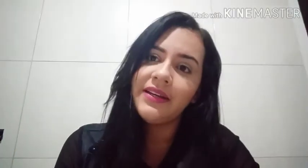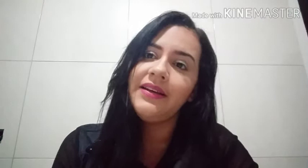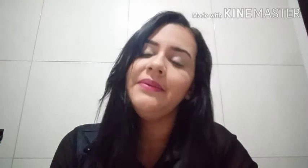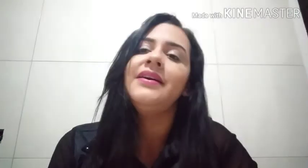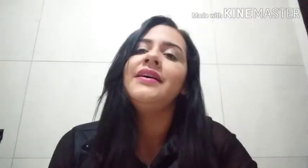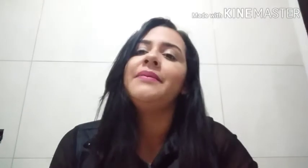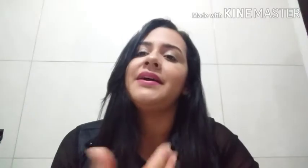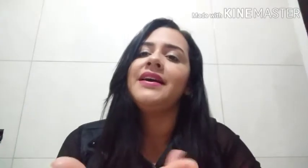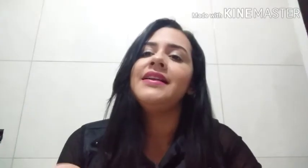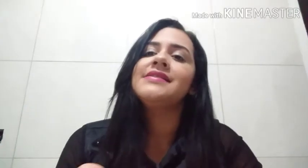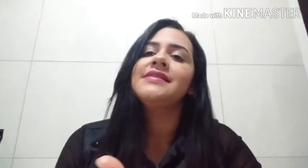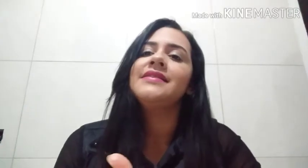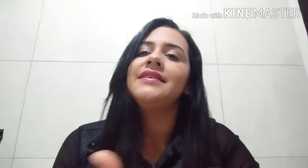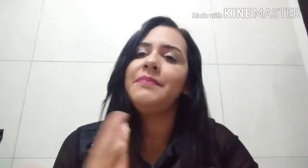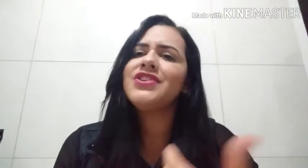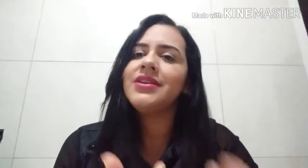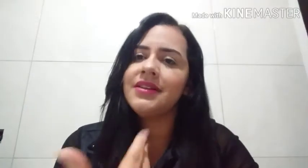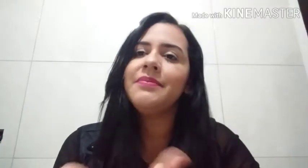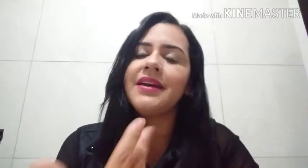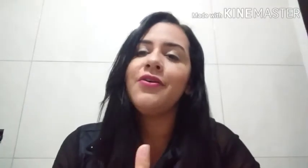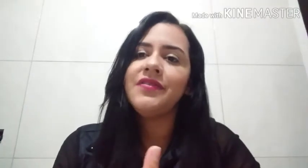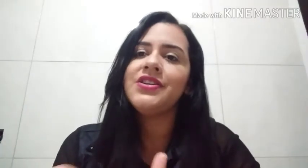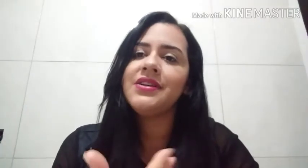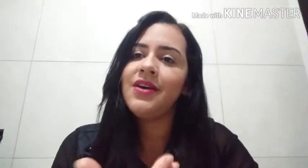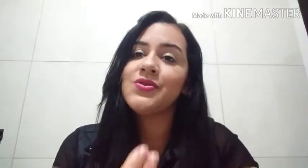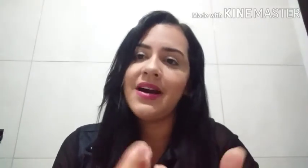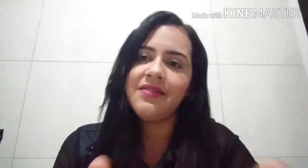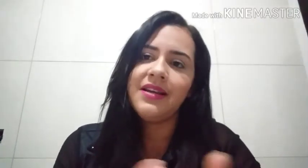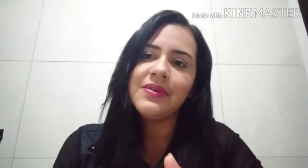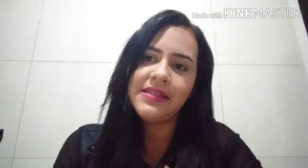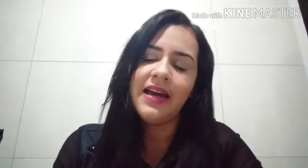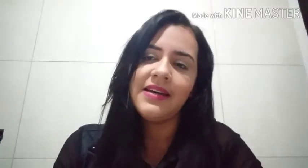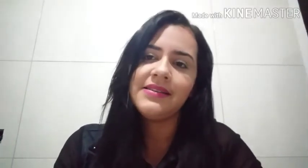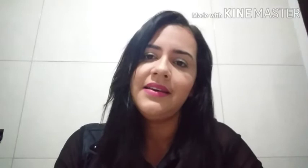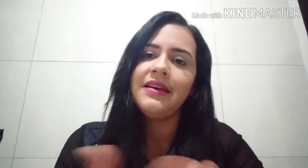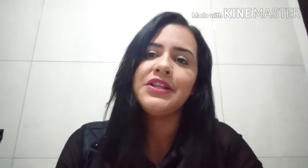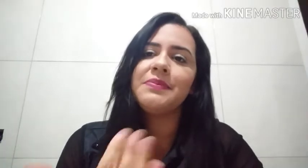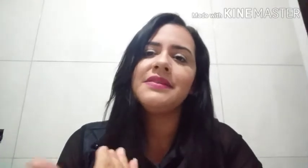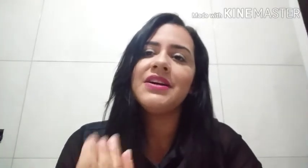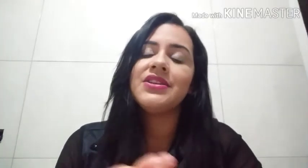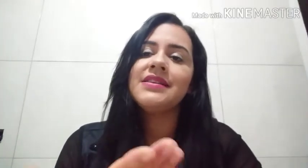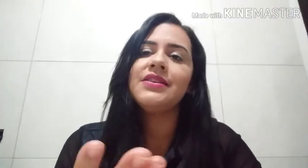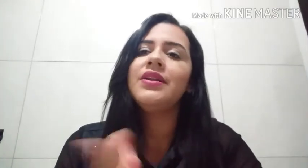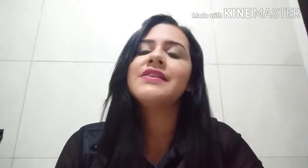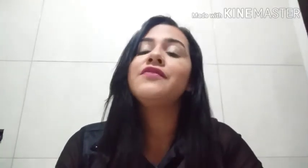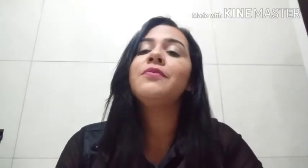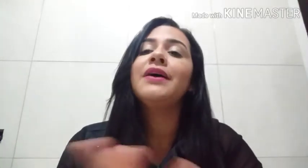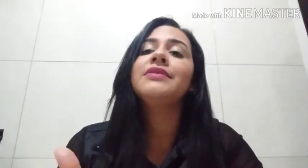né? Para eles e pra gente também, que é ouvinte e é usuário da língua de sinais. Tipo, se imagine se toda vez que eu for perguntar